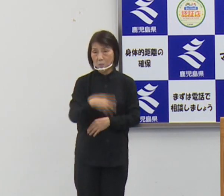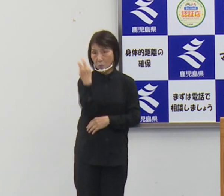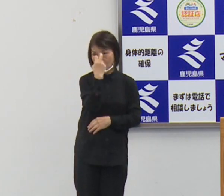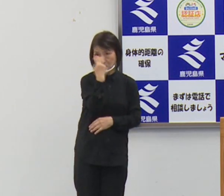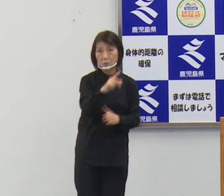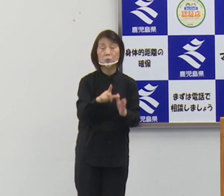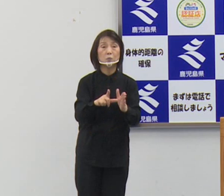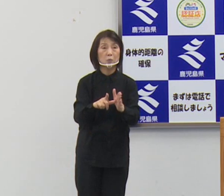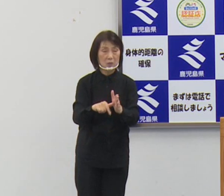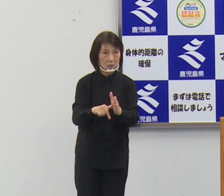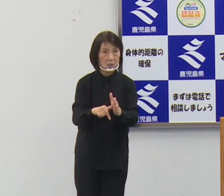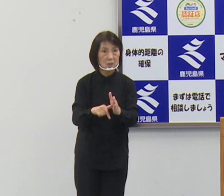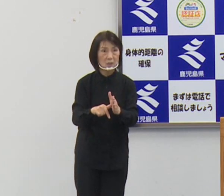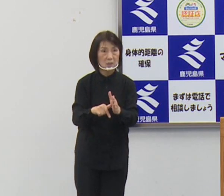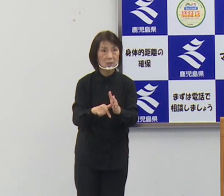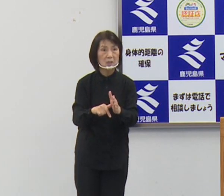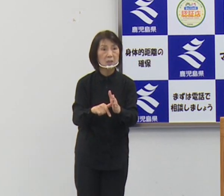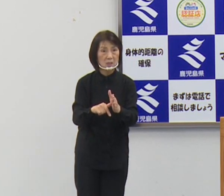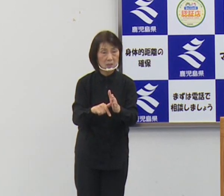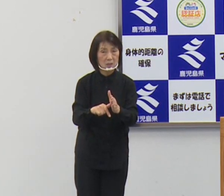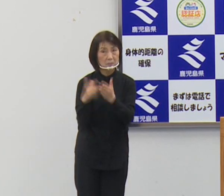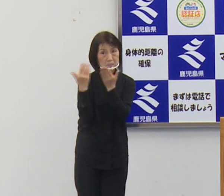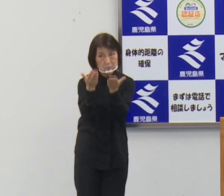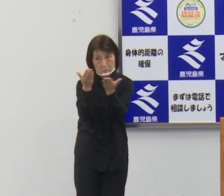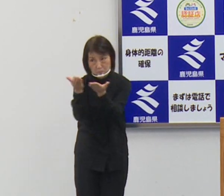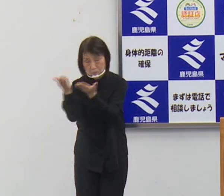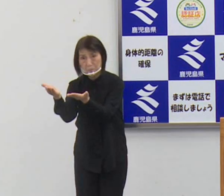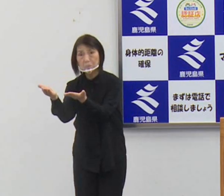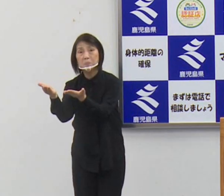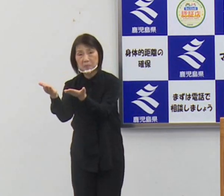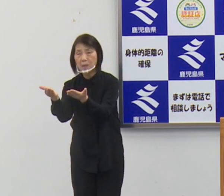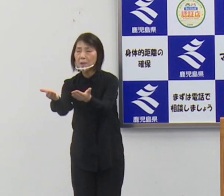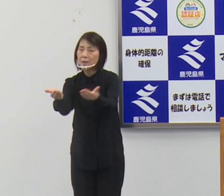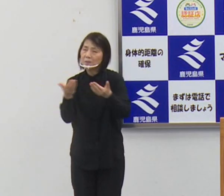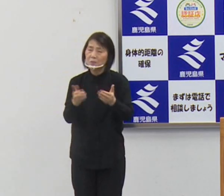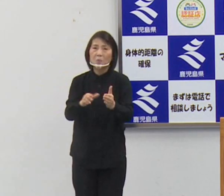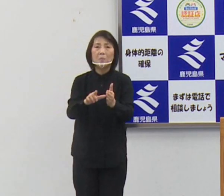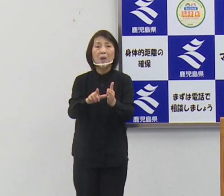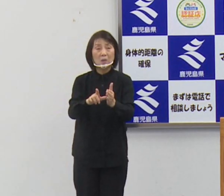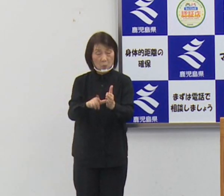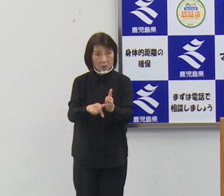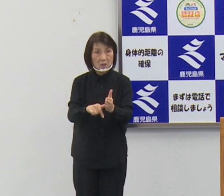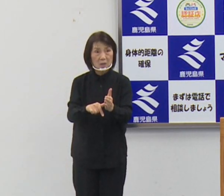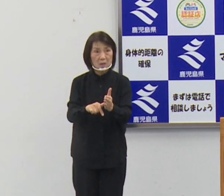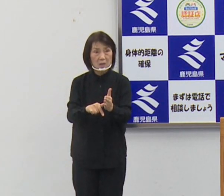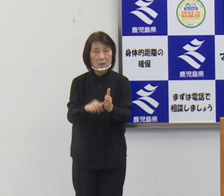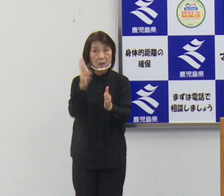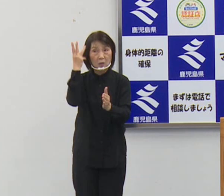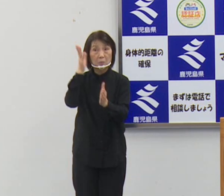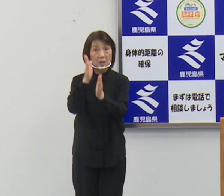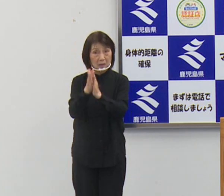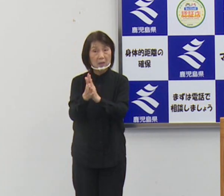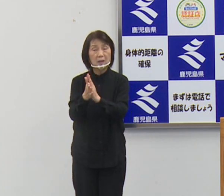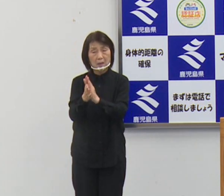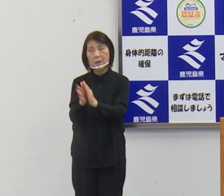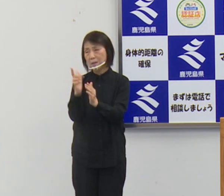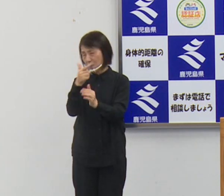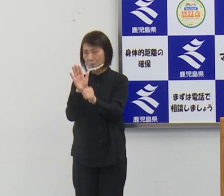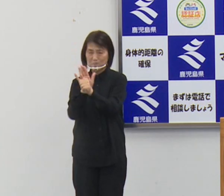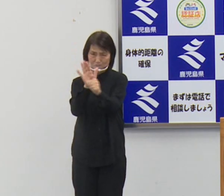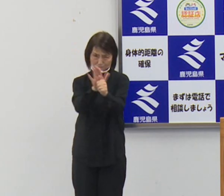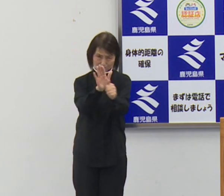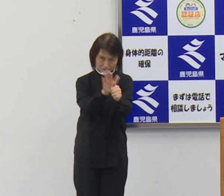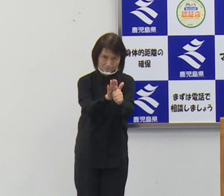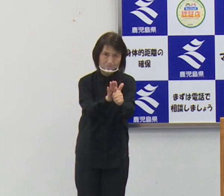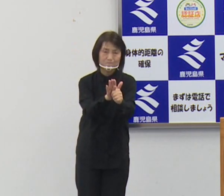で、保健所の方でお伺いをして、必要があるということであれば県の方からいろんな支援をするということ